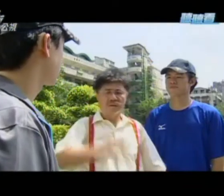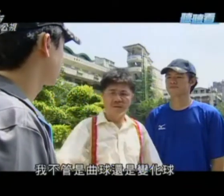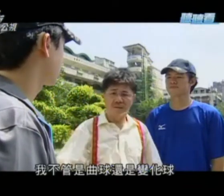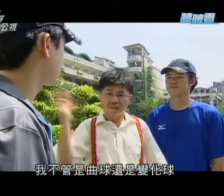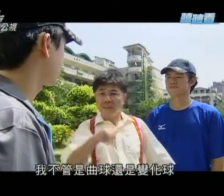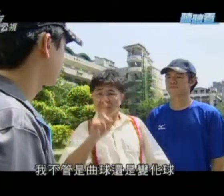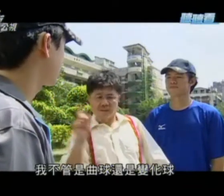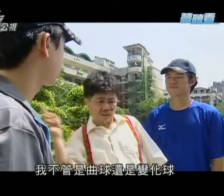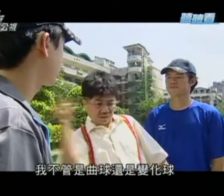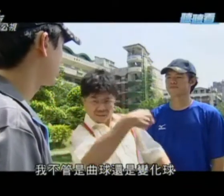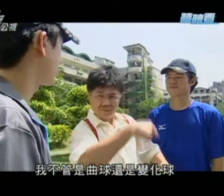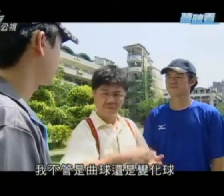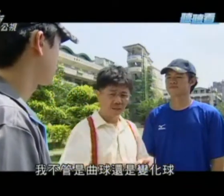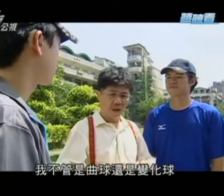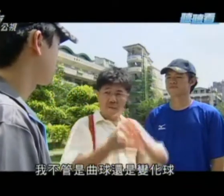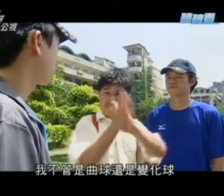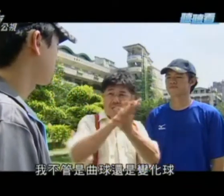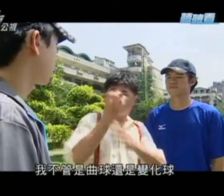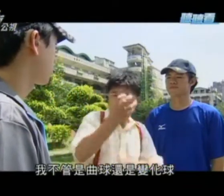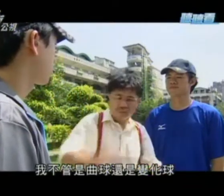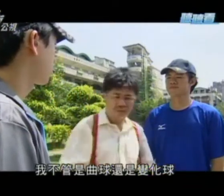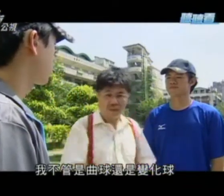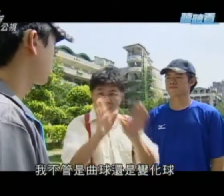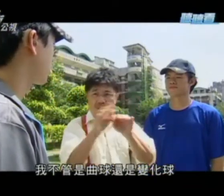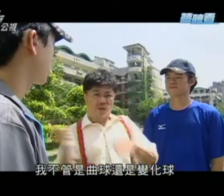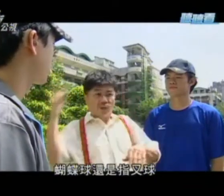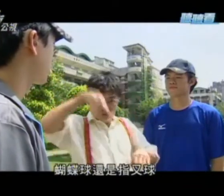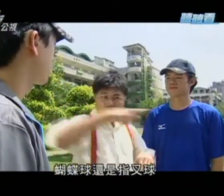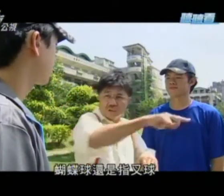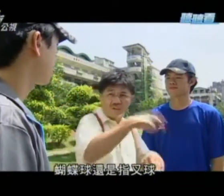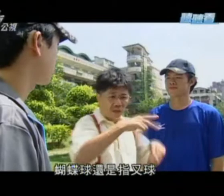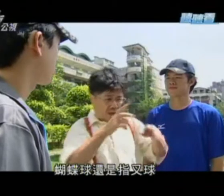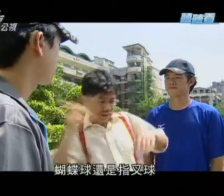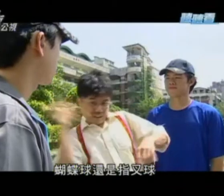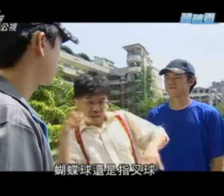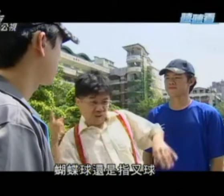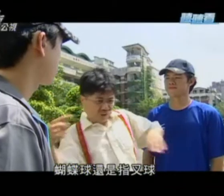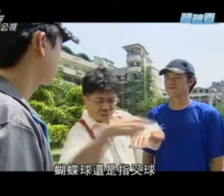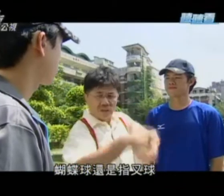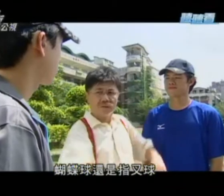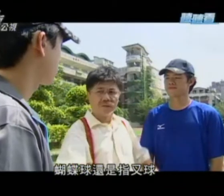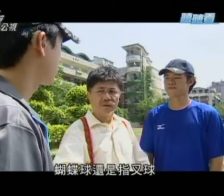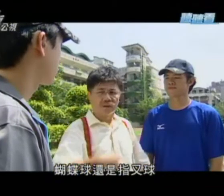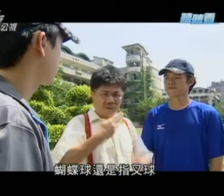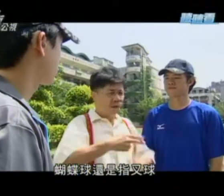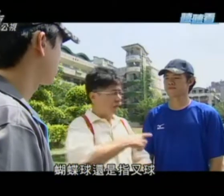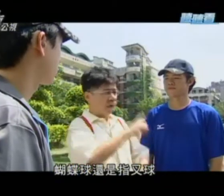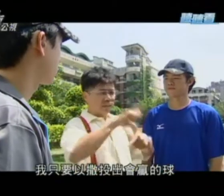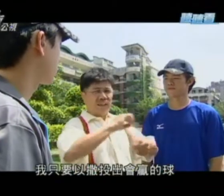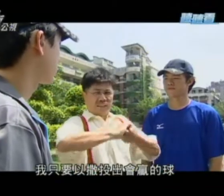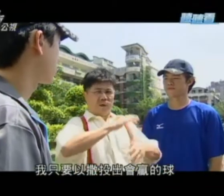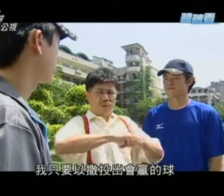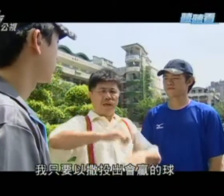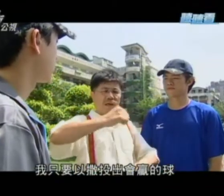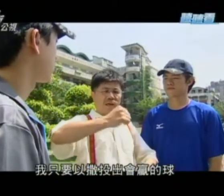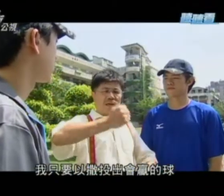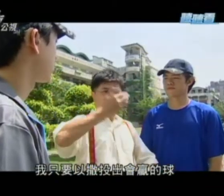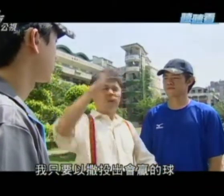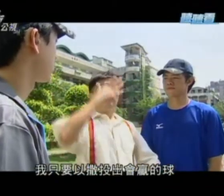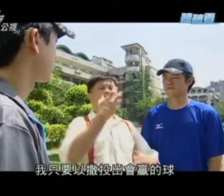我不管是曲球还是变化球，蝴蝶球还是纸叉球，我只要以萨投出会